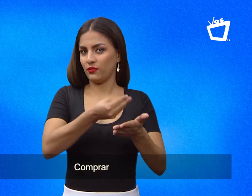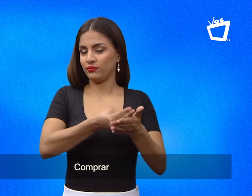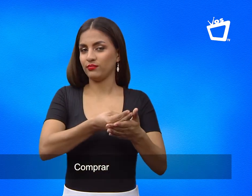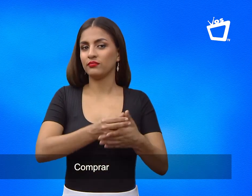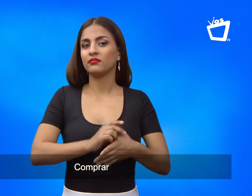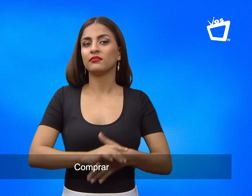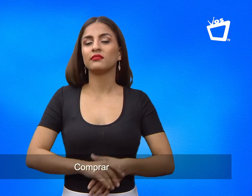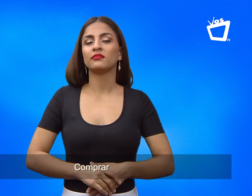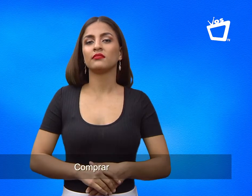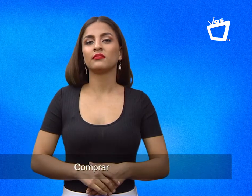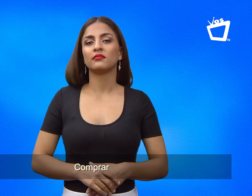Comprar.